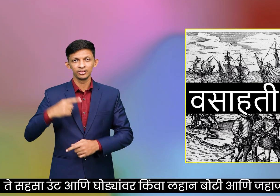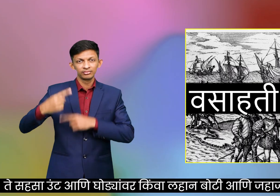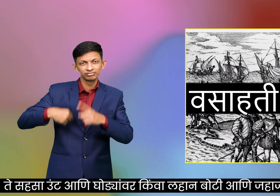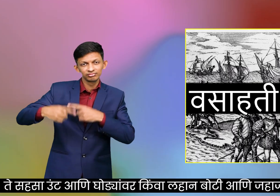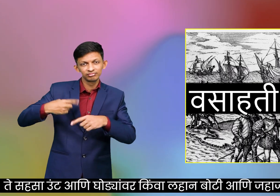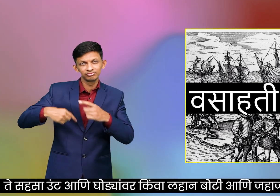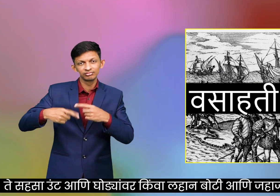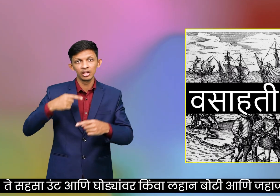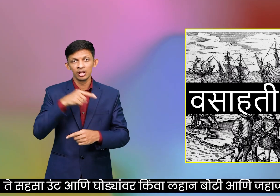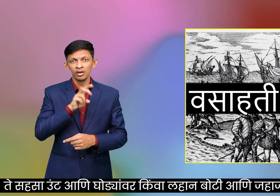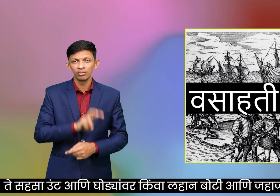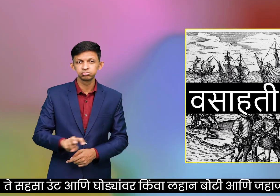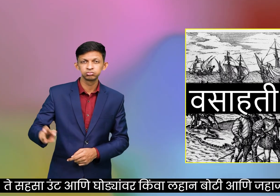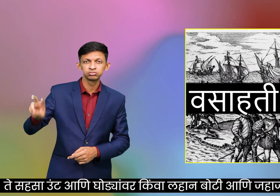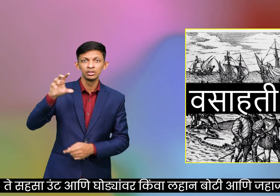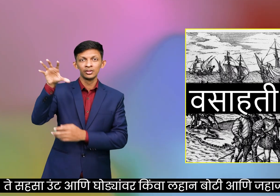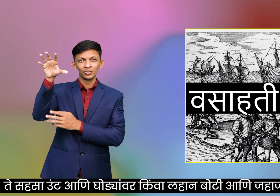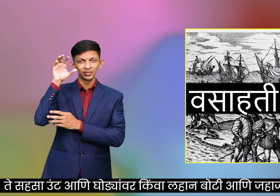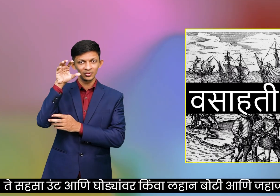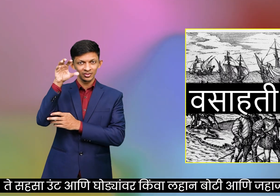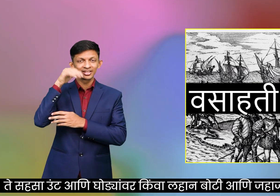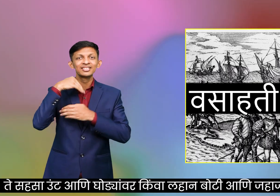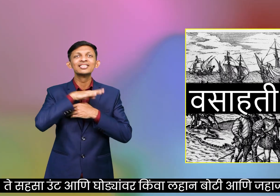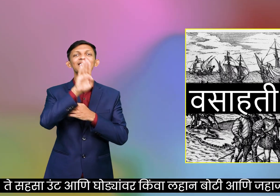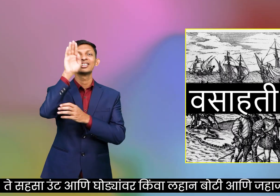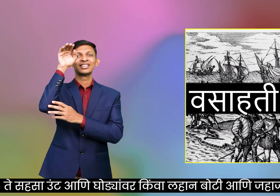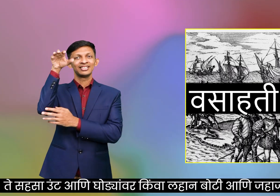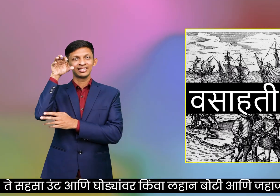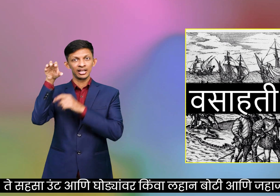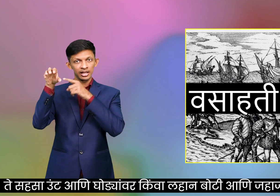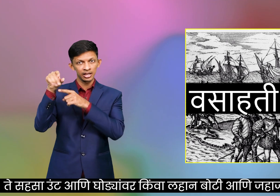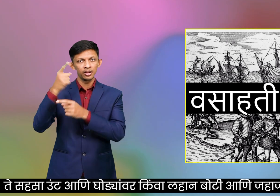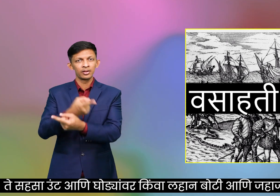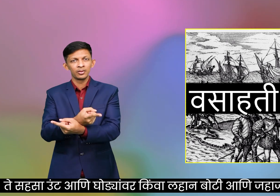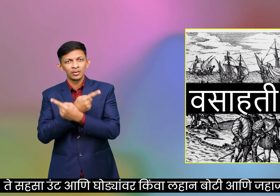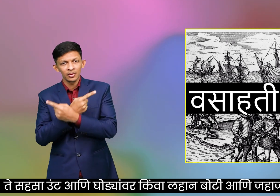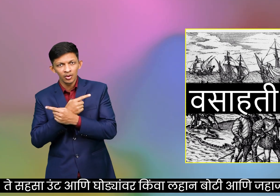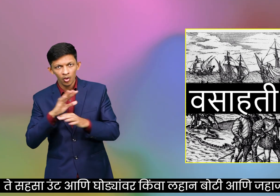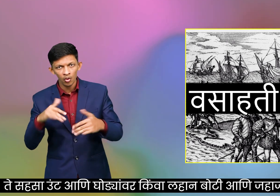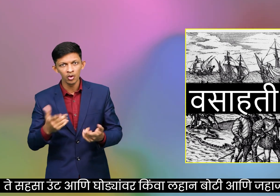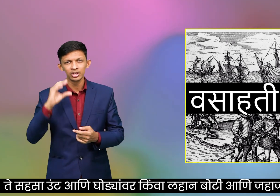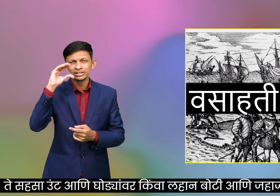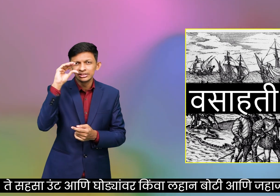ते सहसा उंट आणि घोड्यांवर किंवा लहान बोटी आणि जहाजांद्वारे प्रवास करीत असत,